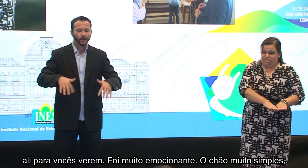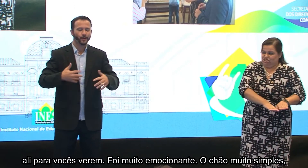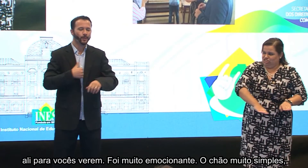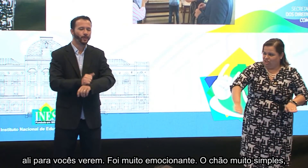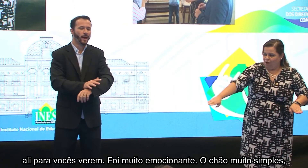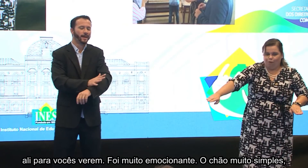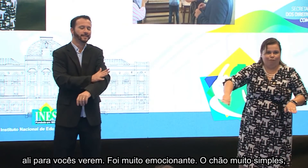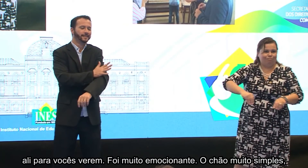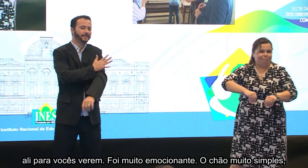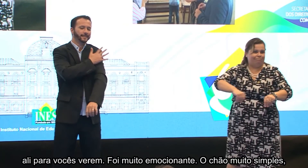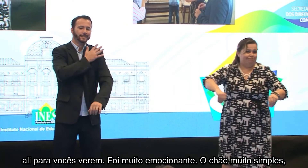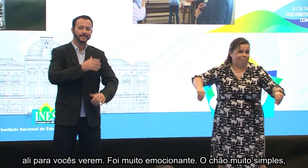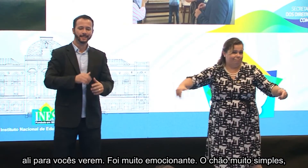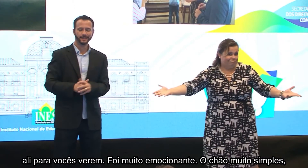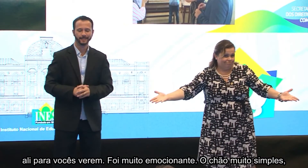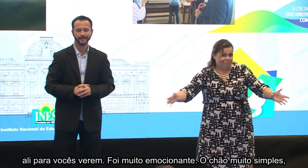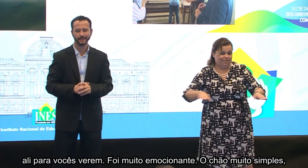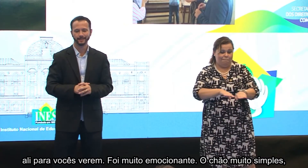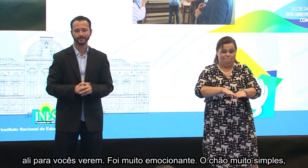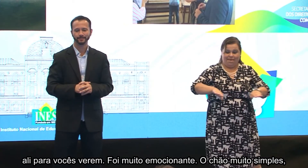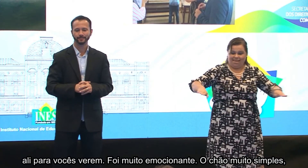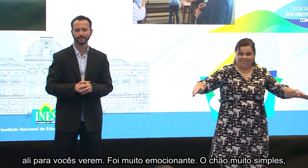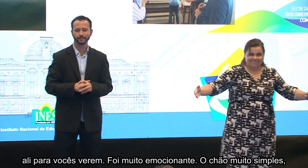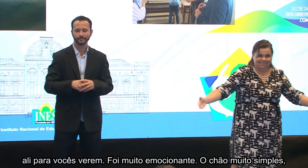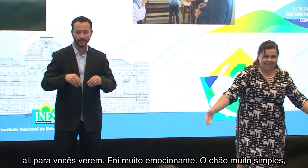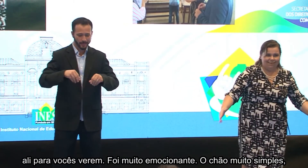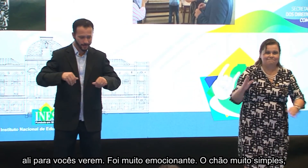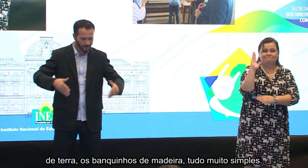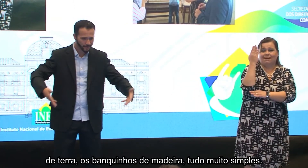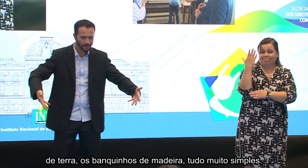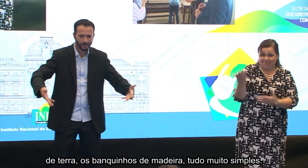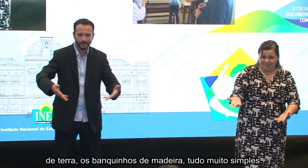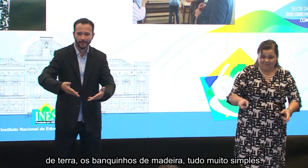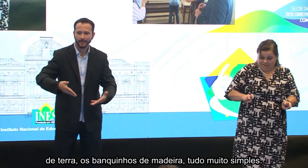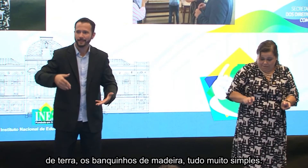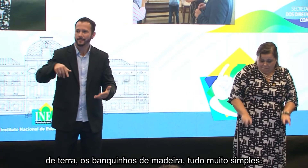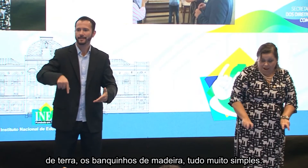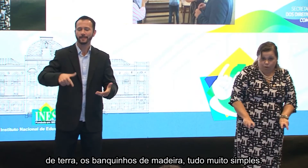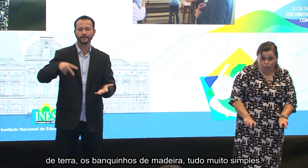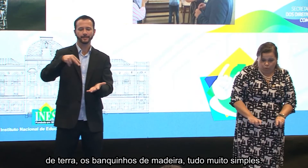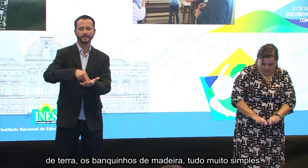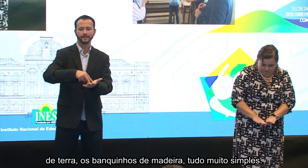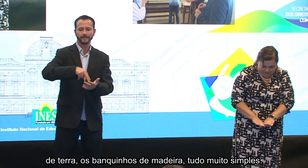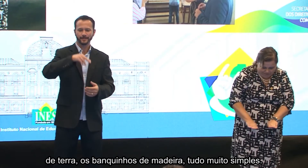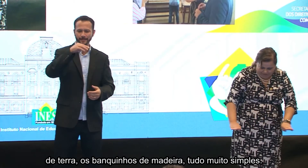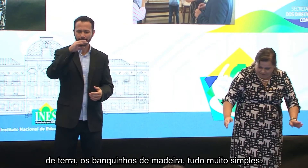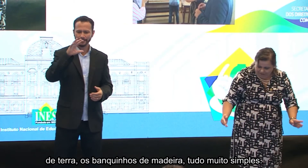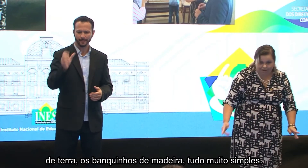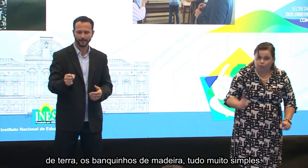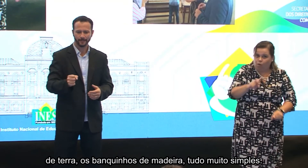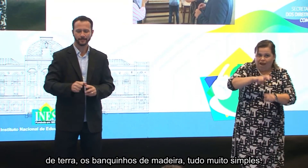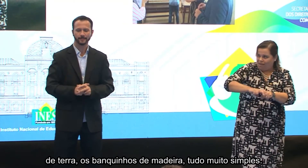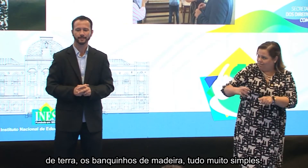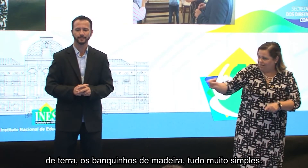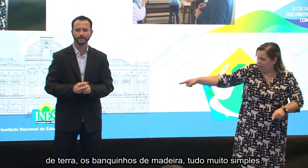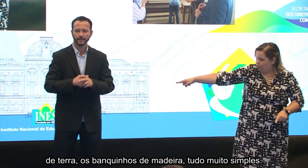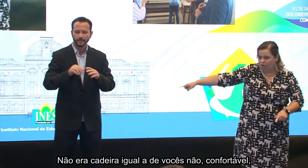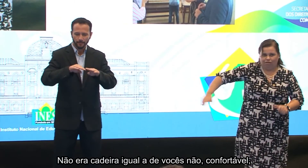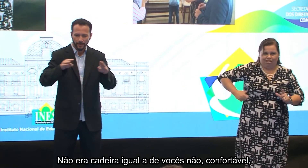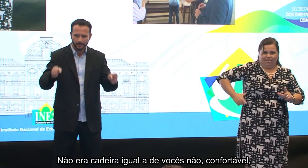emocionante, sabe? O chão muito simples, de terra, os banquinhos de madeira, tudo muito simples. Não era